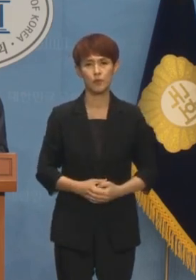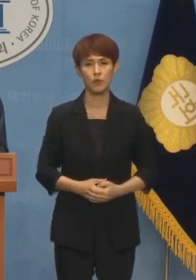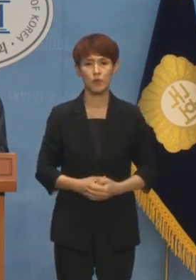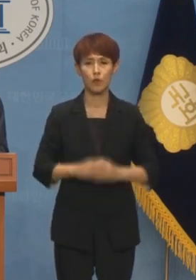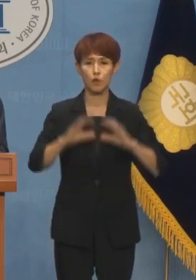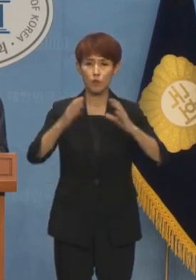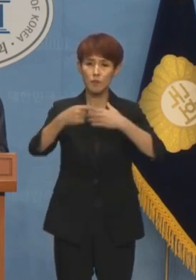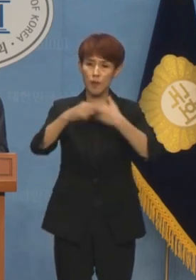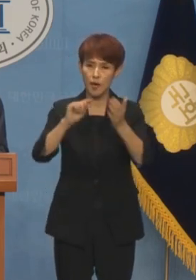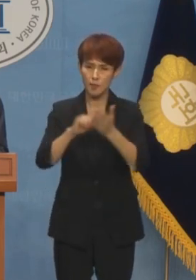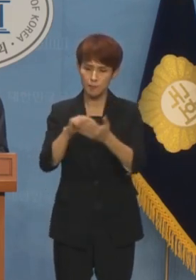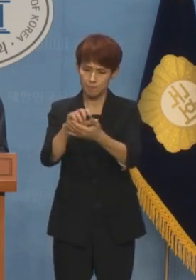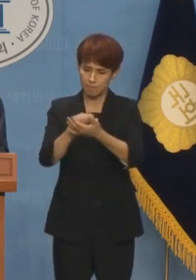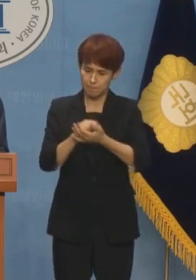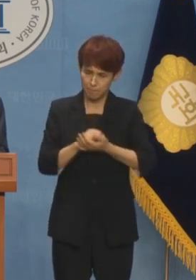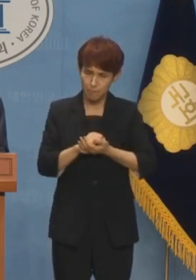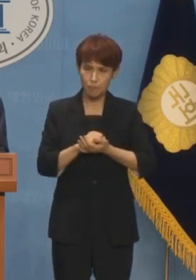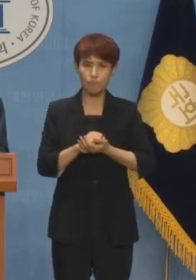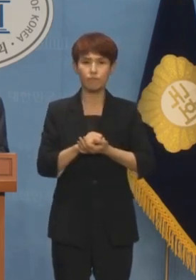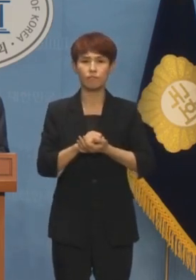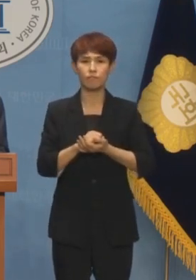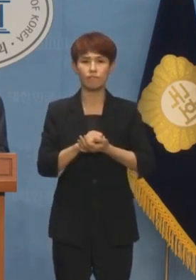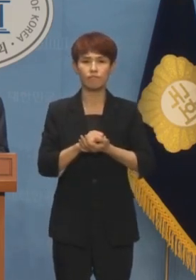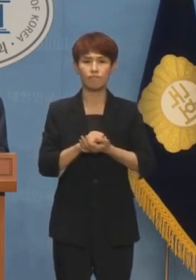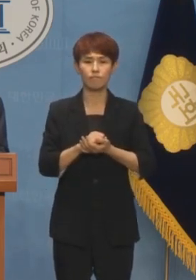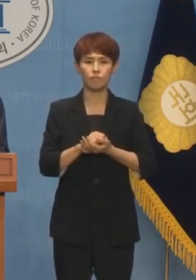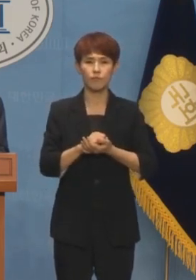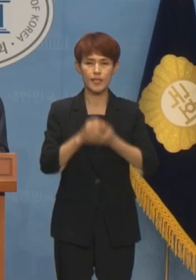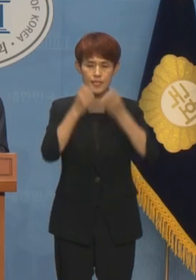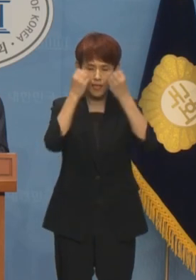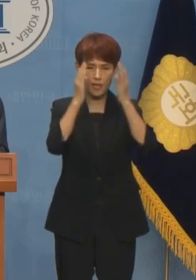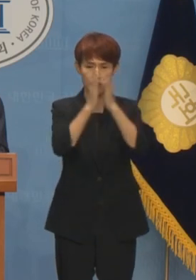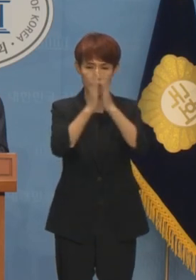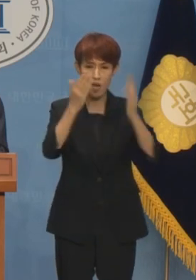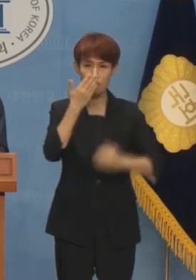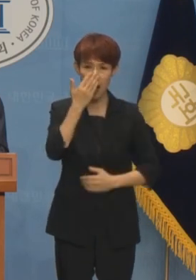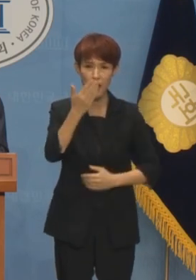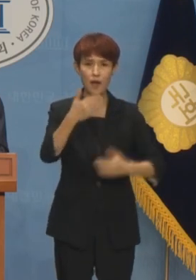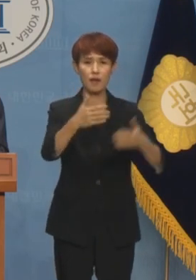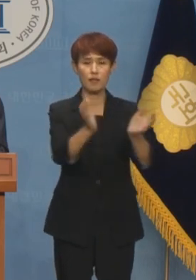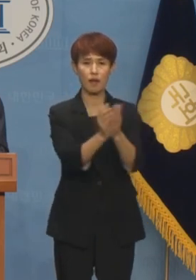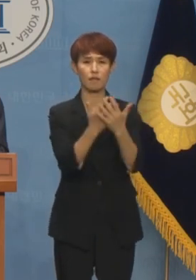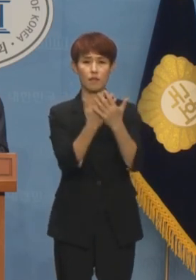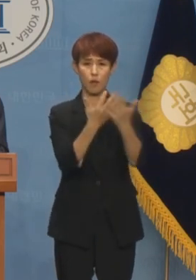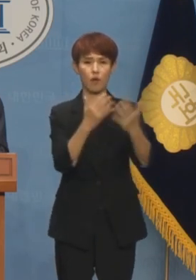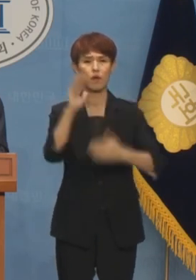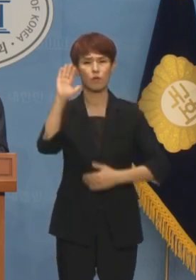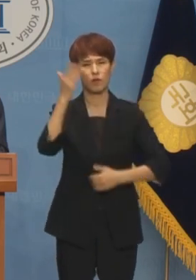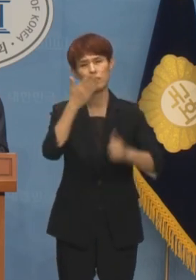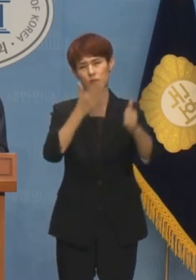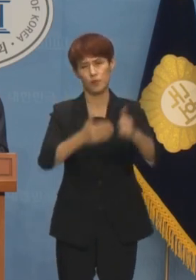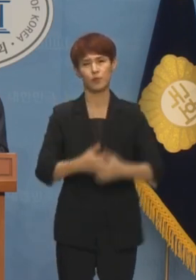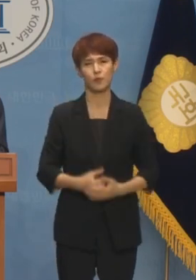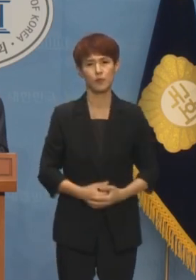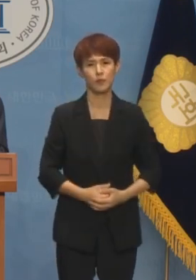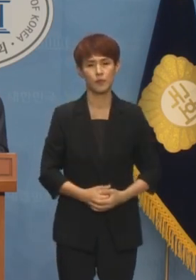민심에 뿌리박고 스스로 일어서서 새 출발하는 전당대회가 돼야 합니다.